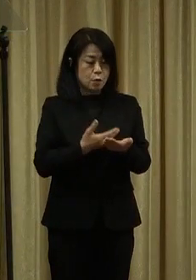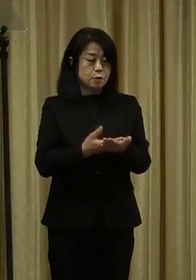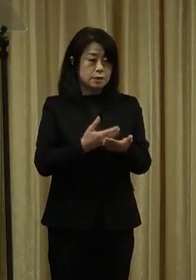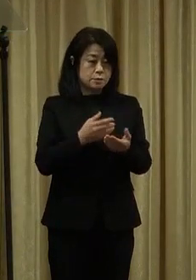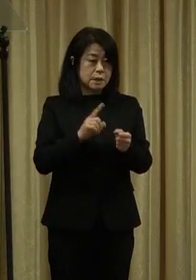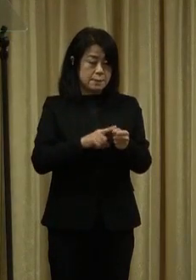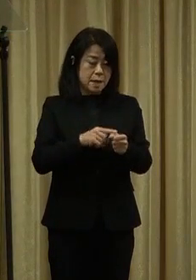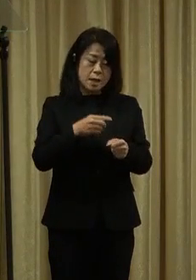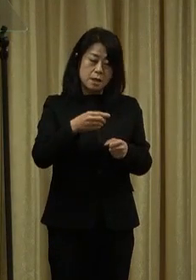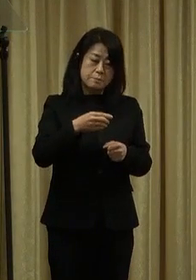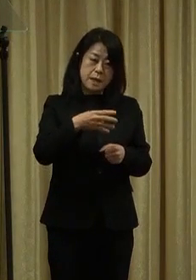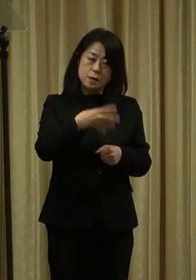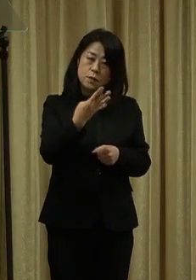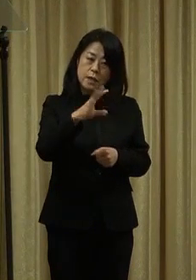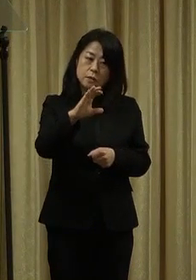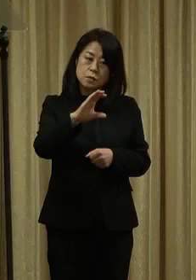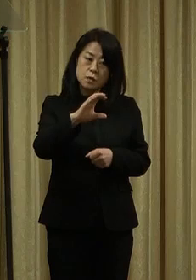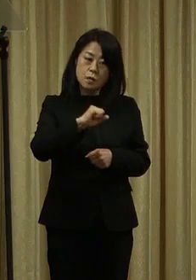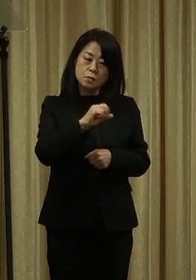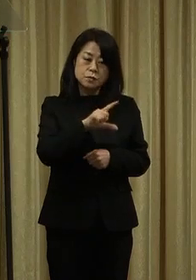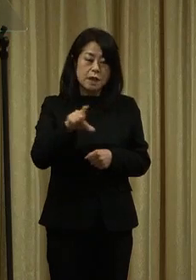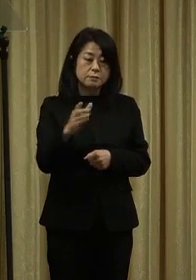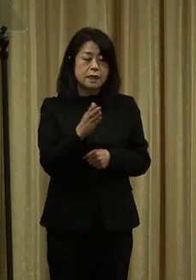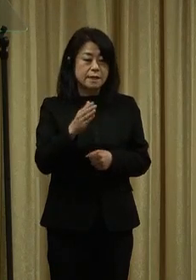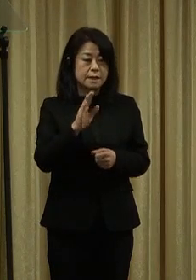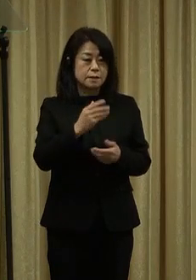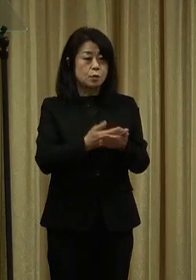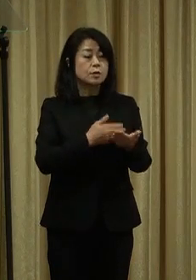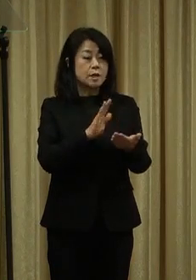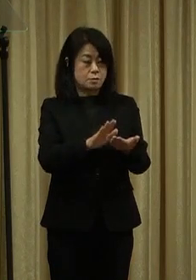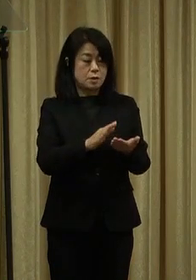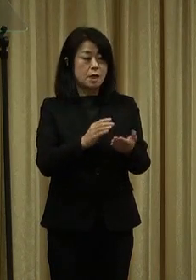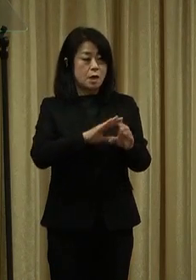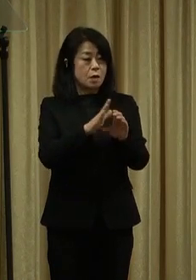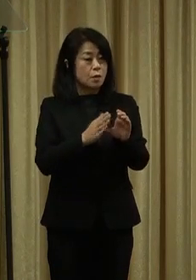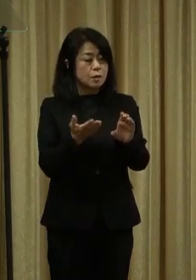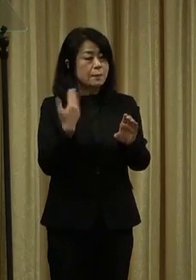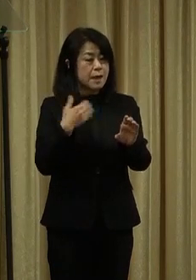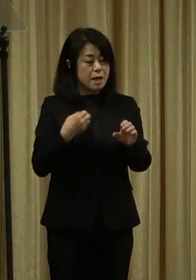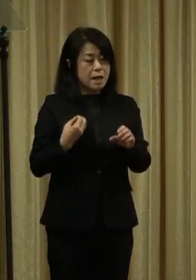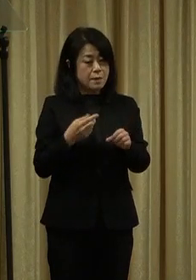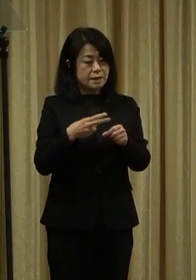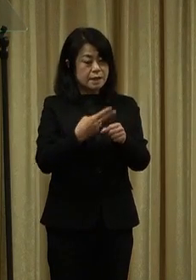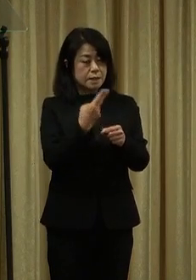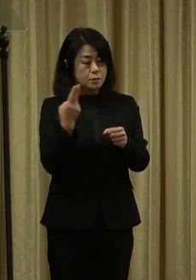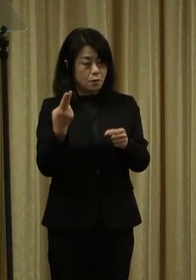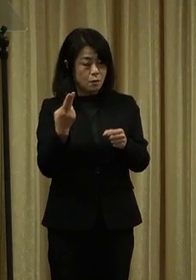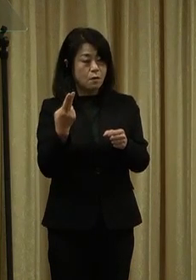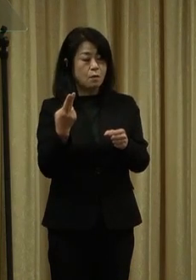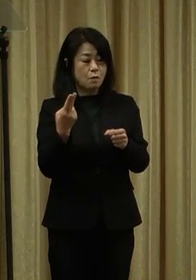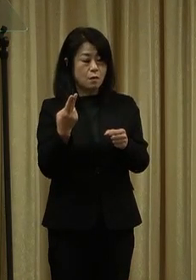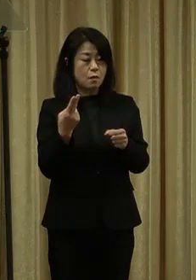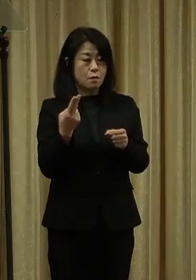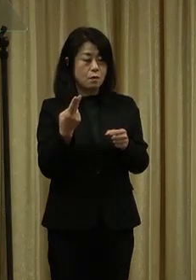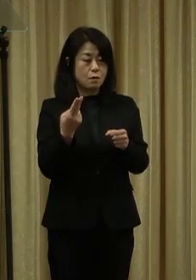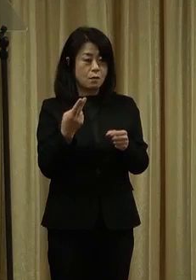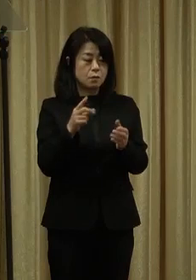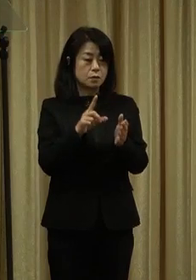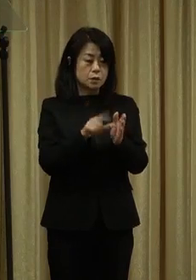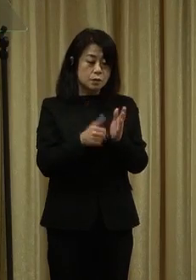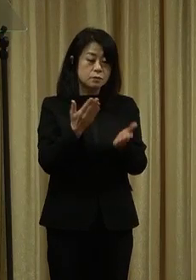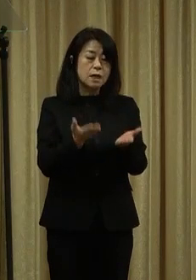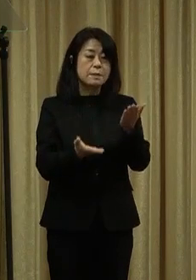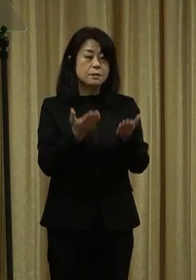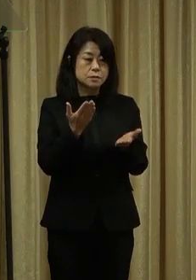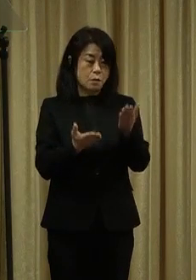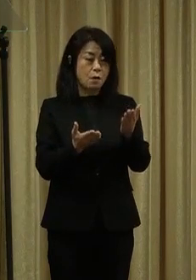400億円ほどあります。なのでコロナ禍前の令和2年度、直近ですと令和2年度ですが、それと比